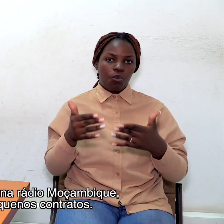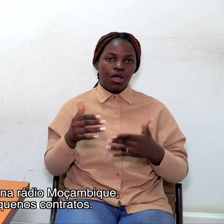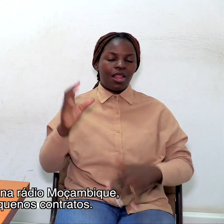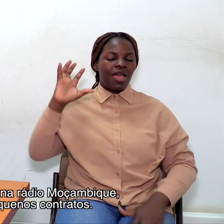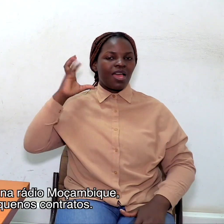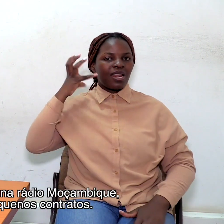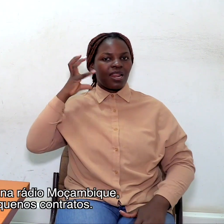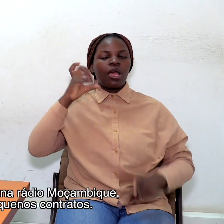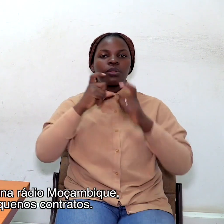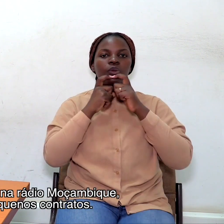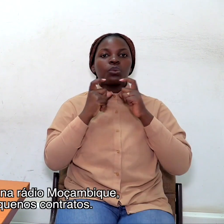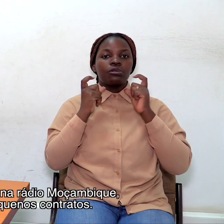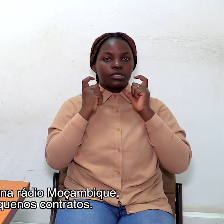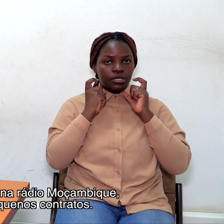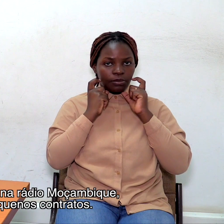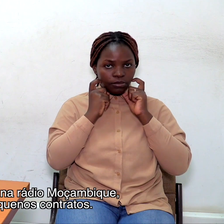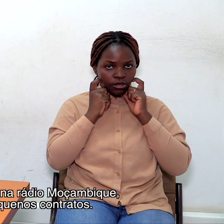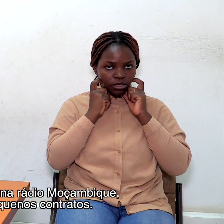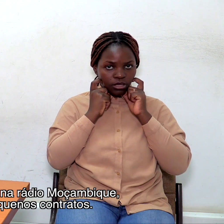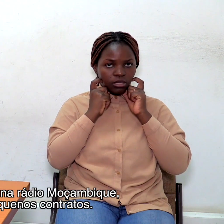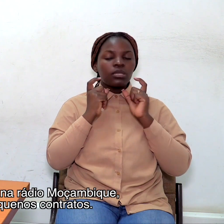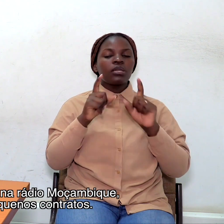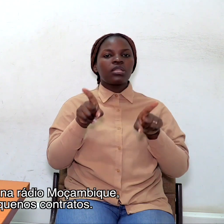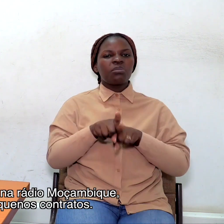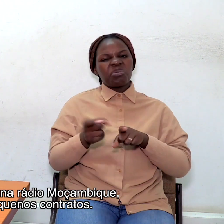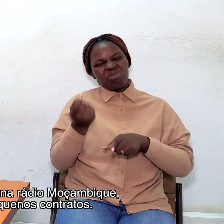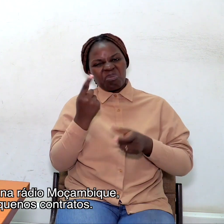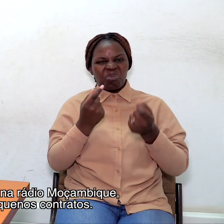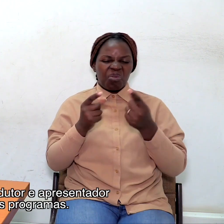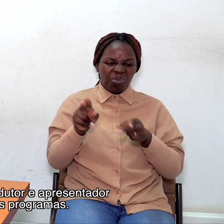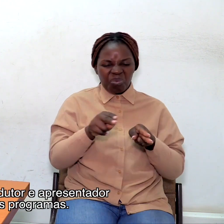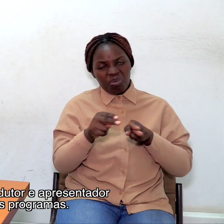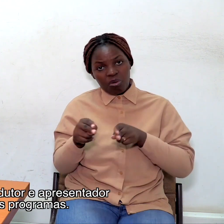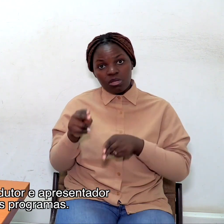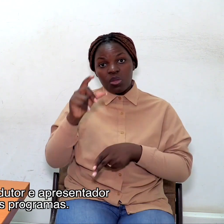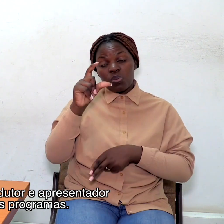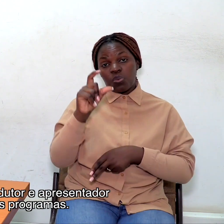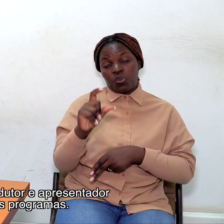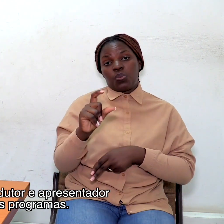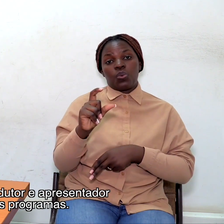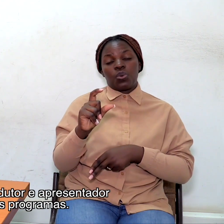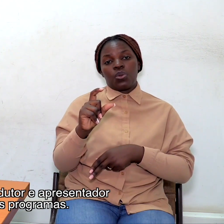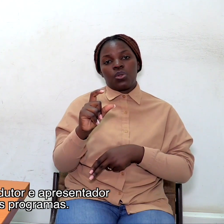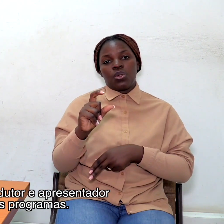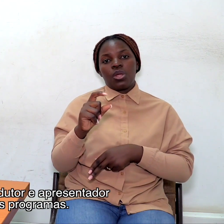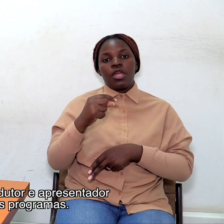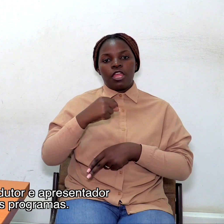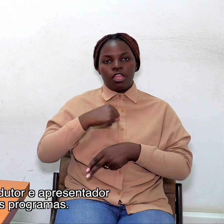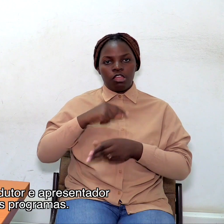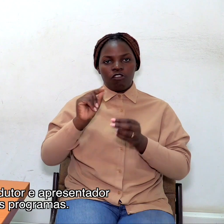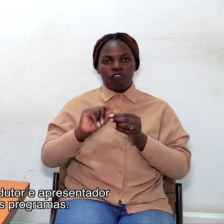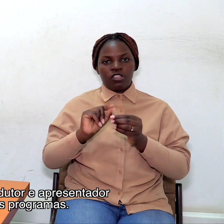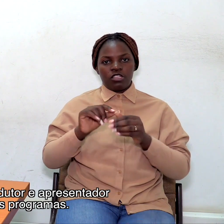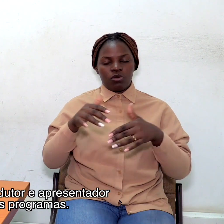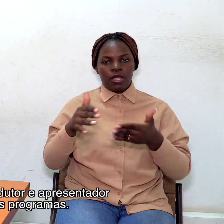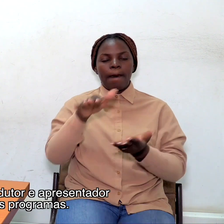Rádio Moçambique, também com pequenos contratos que lá tive. Era redator